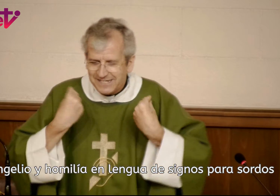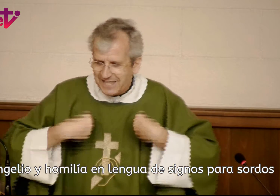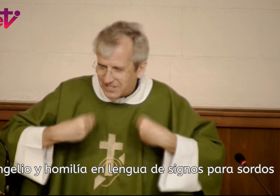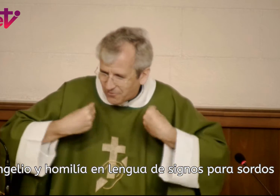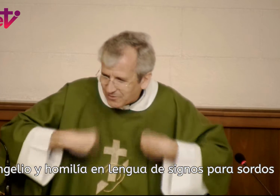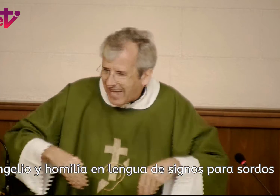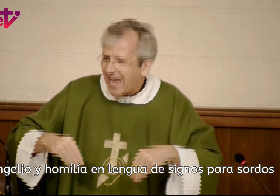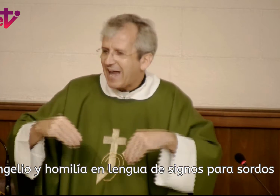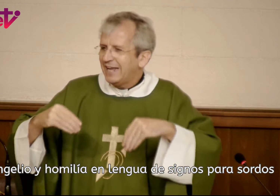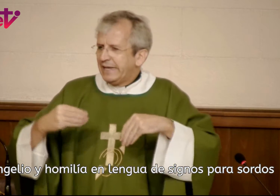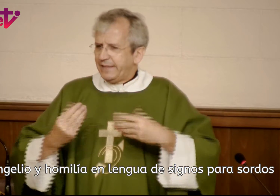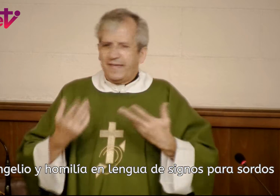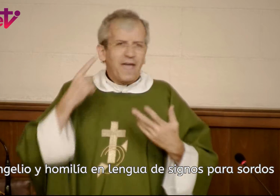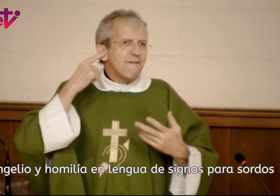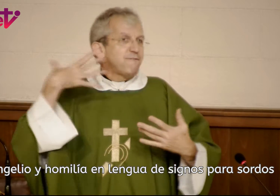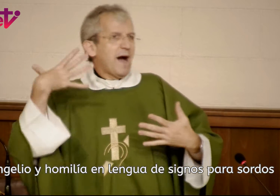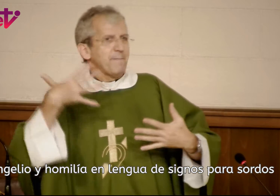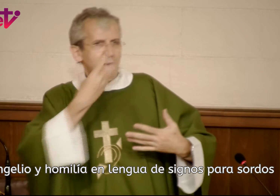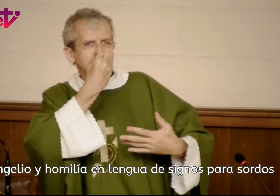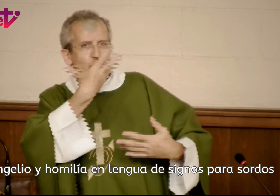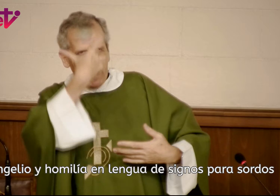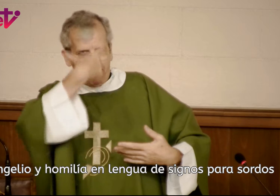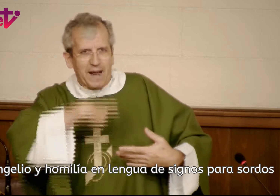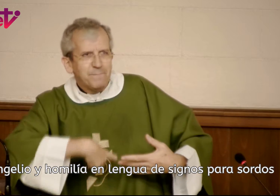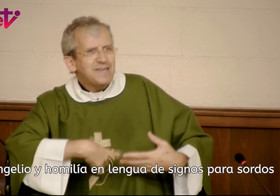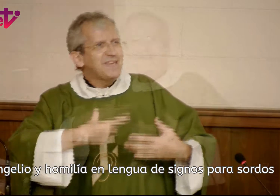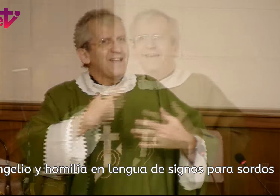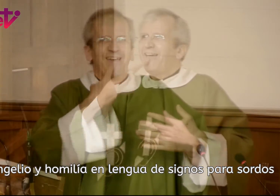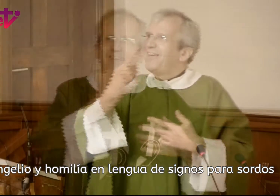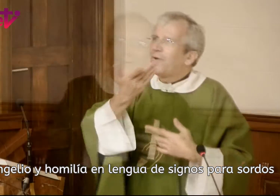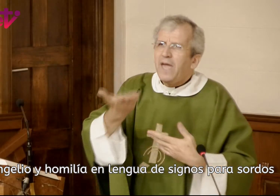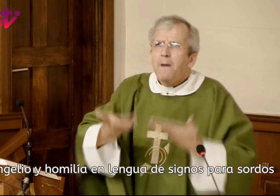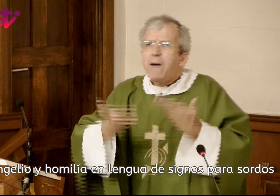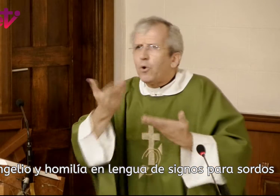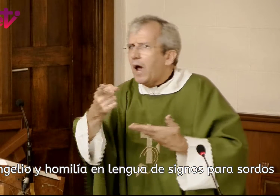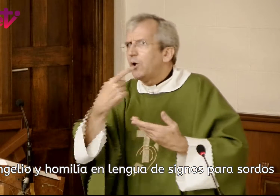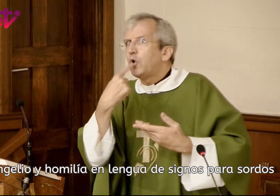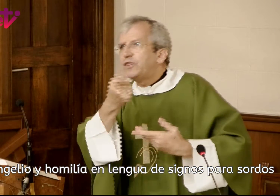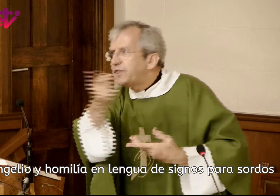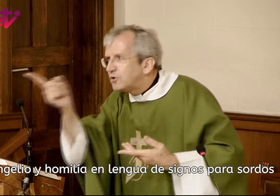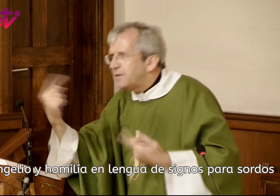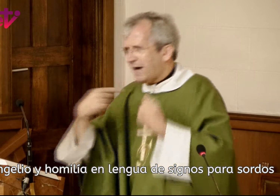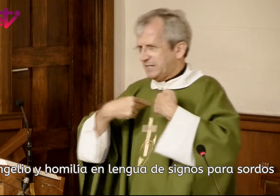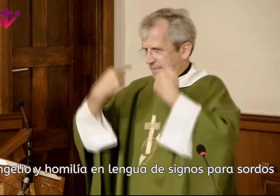de disfrutar, de fama buena para mí, de lo que valorar lo que dicen los demás de